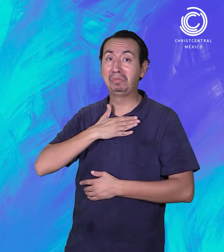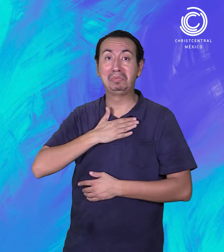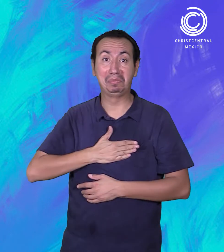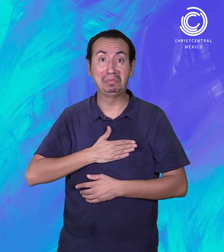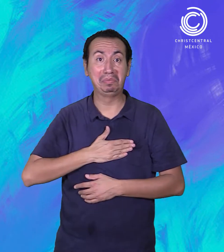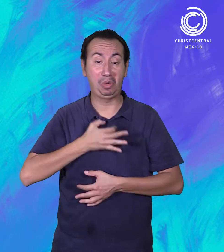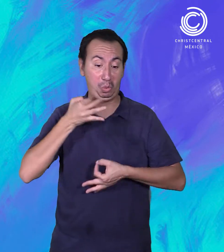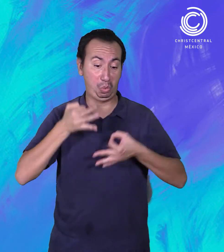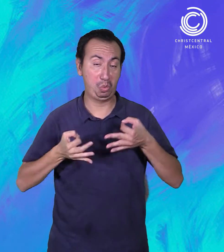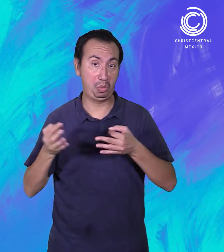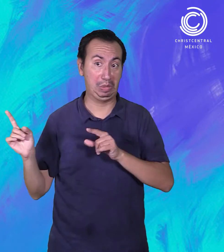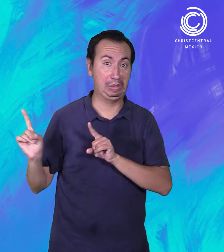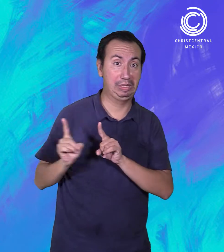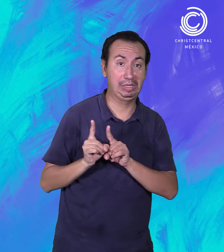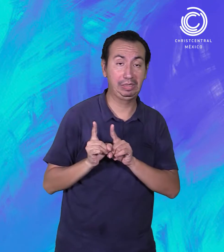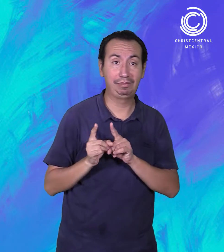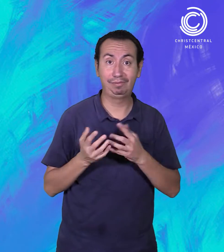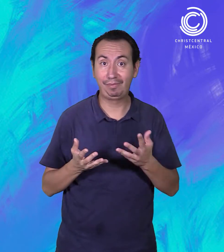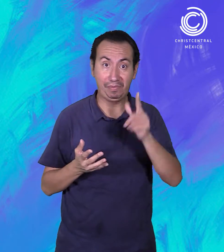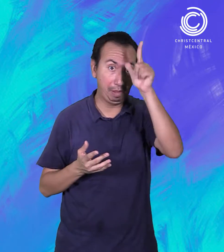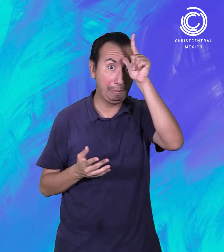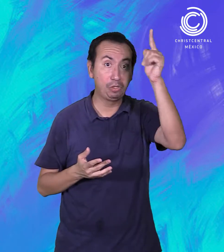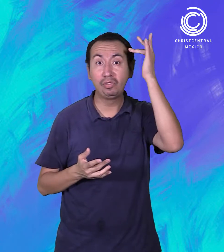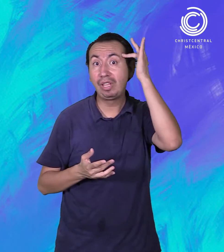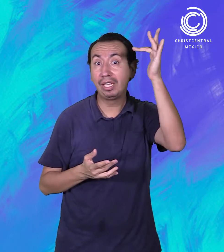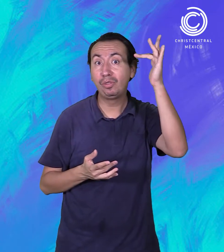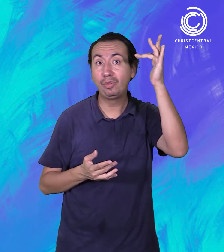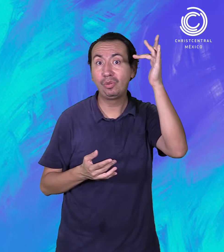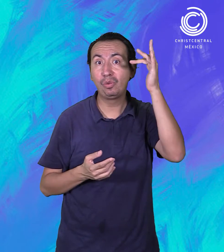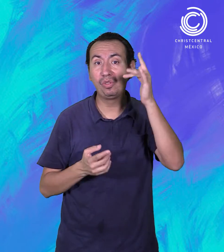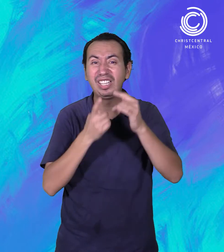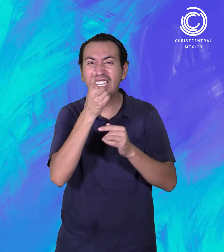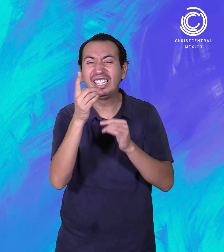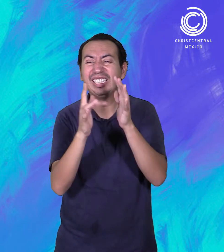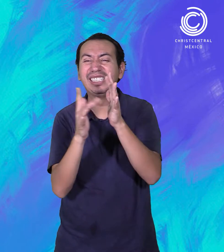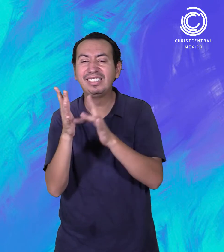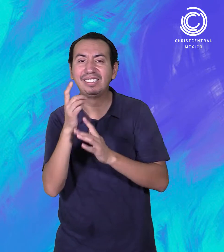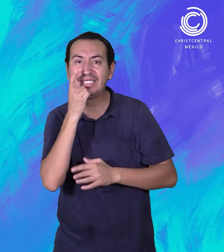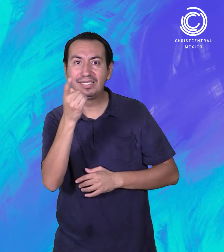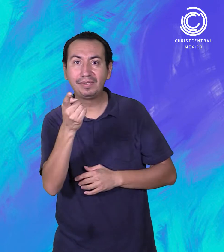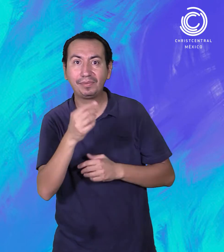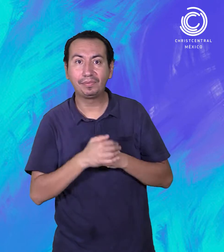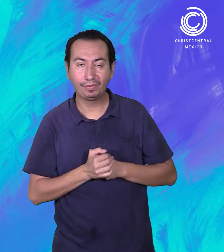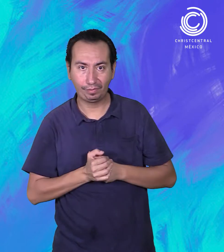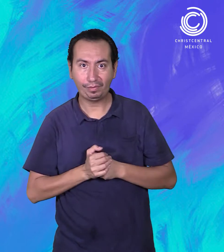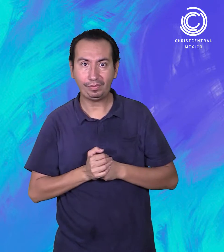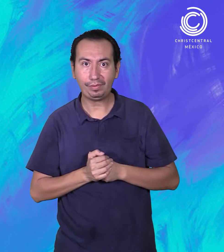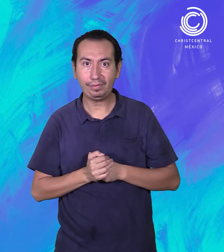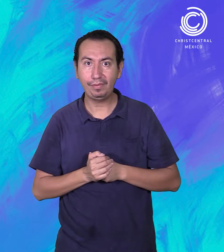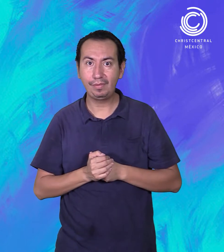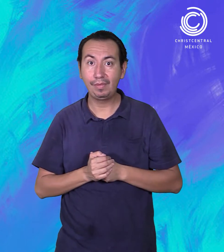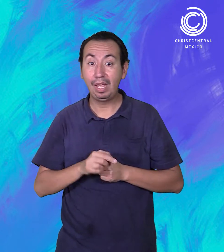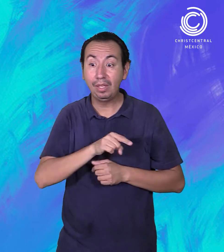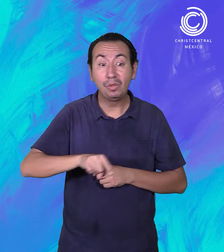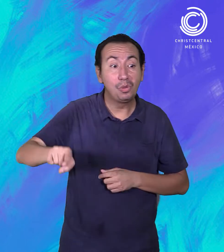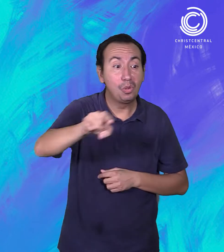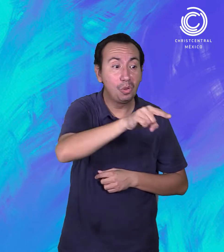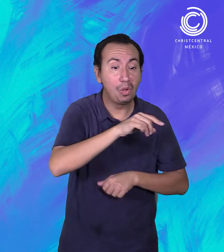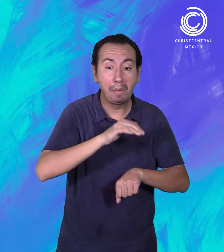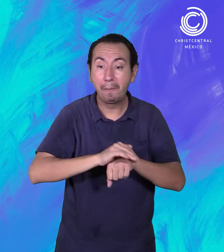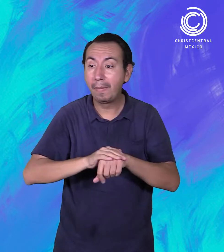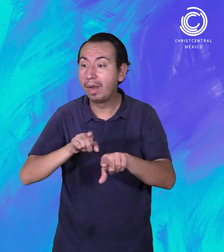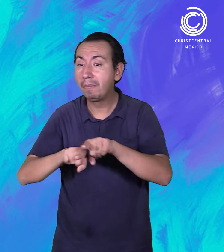Escritura. Así, el Espíritu Santo entonces, está diciendo aquí Jesús, nos ayudará, hermanos y